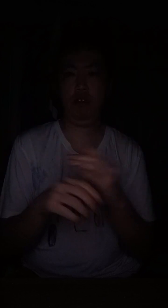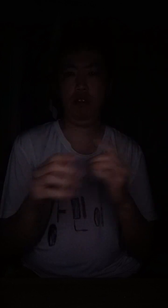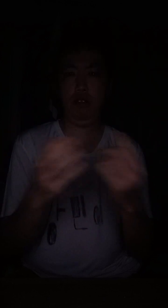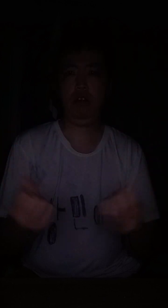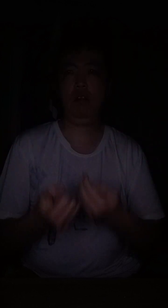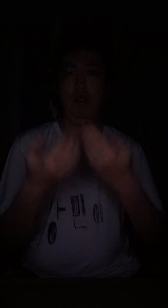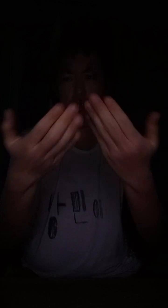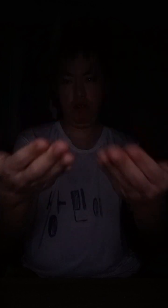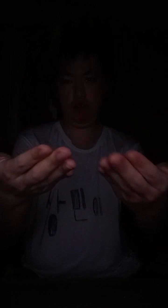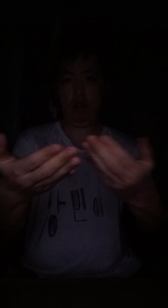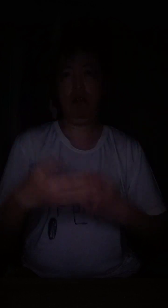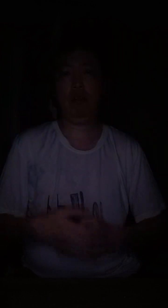기자.